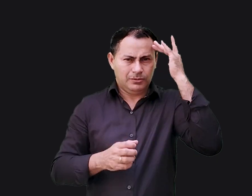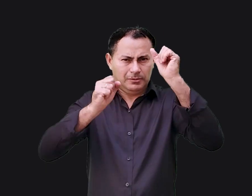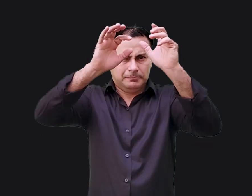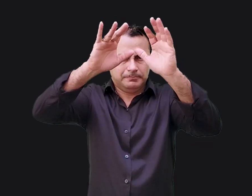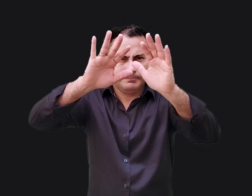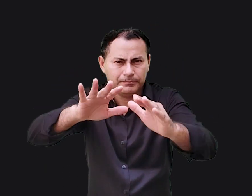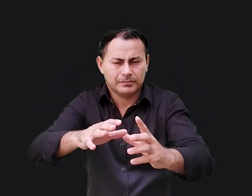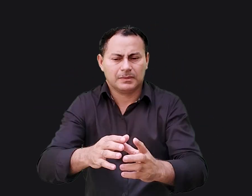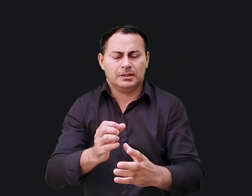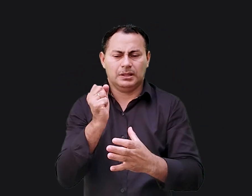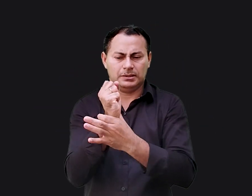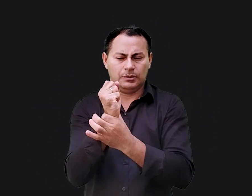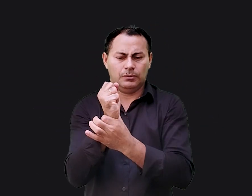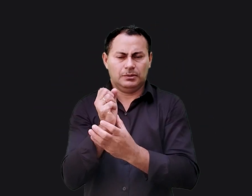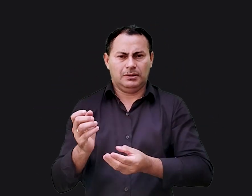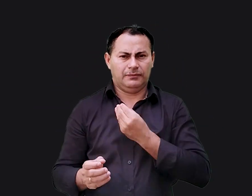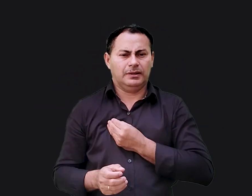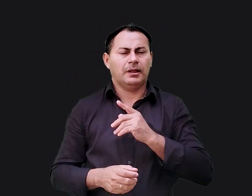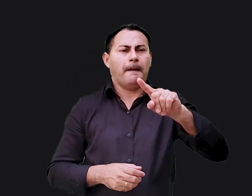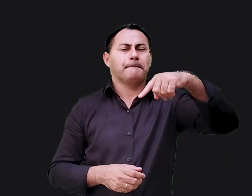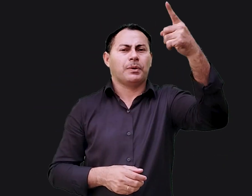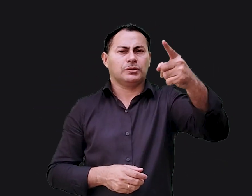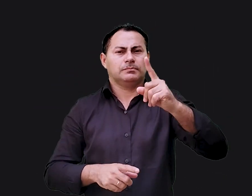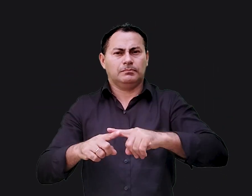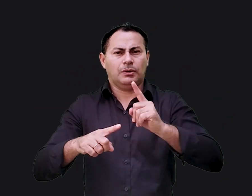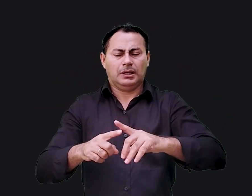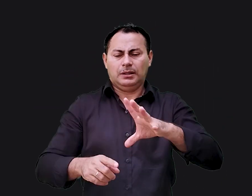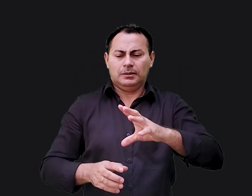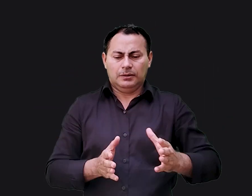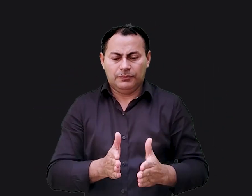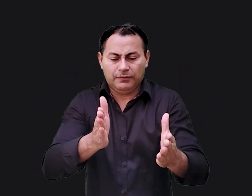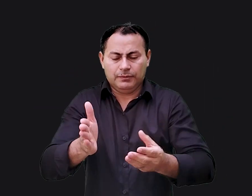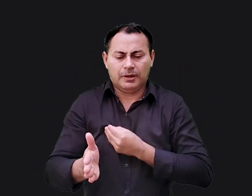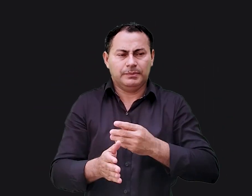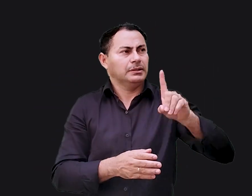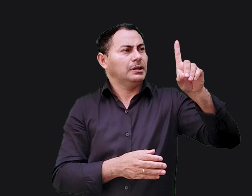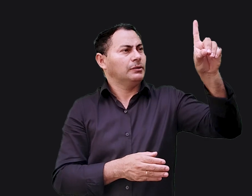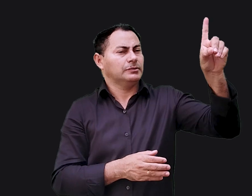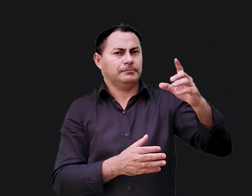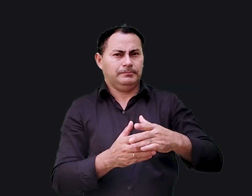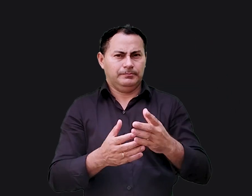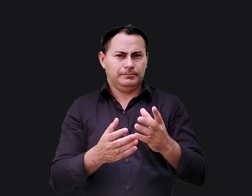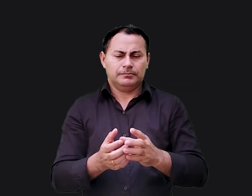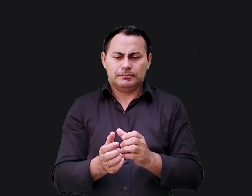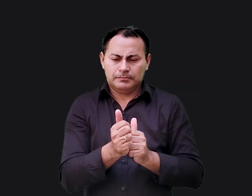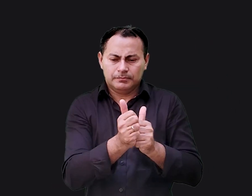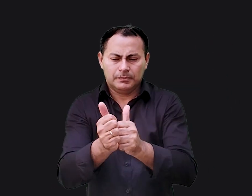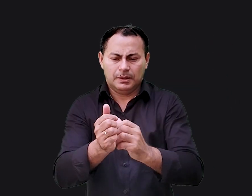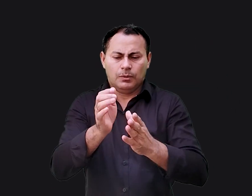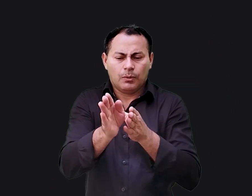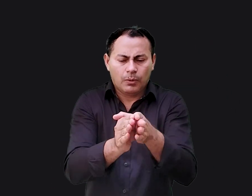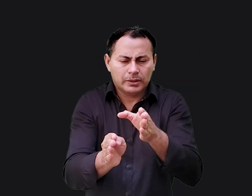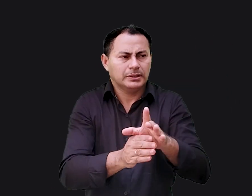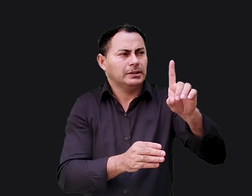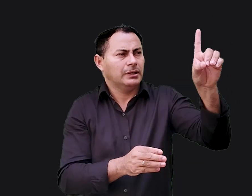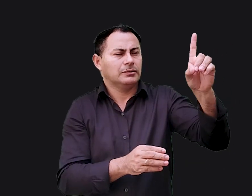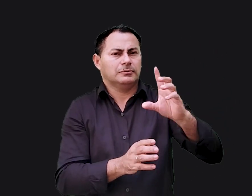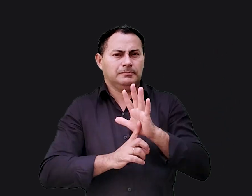O homem abençoado está seguro nessa vida e na próxima porque ele anda nos caminhos de Deus e está seguindo os conselhos de